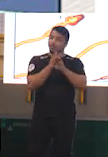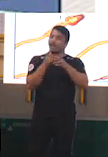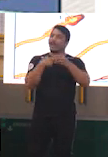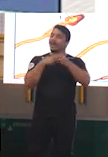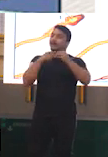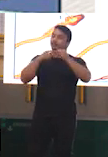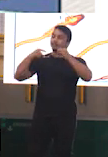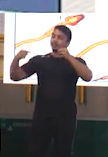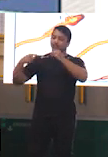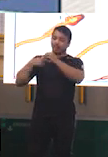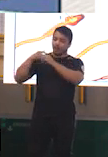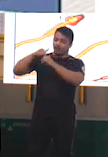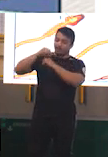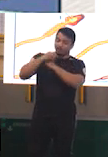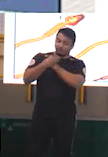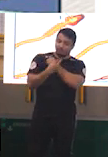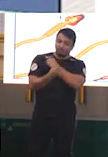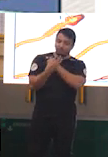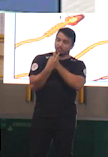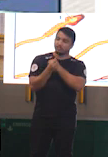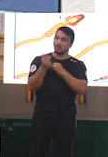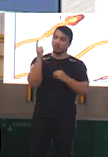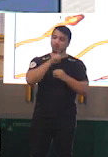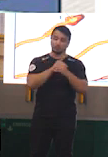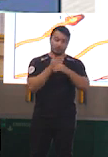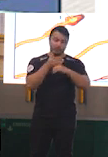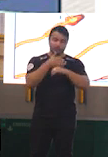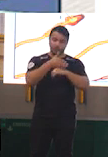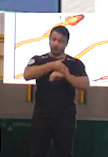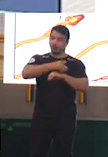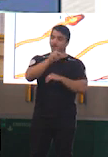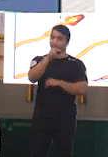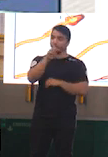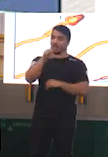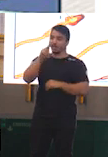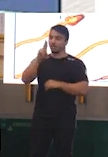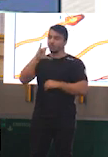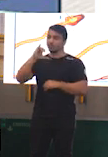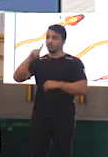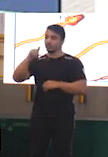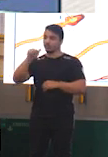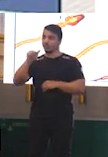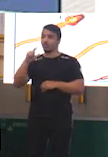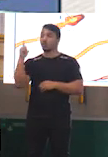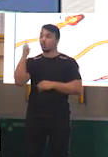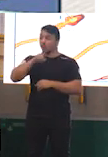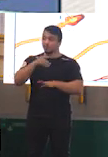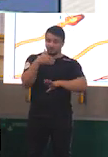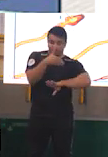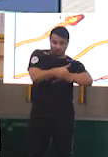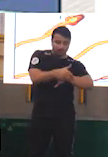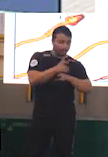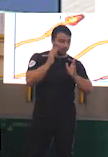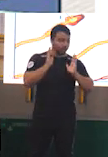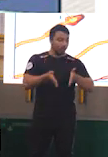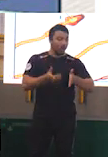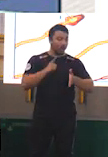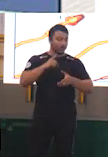radiata, substâncias que vão digerir a zona pelúcida, e quando ele toca na membrana, e eu quase caio, mas tudo